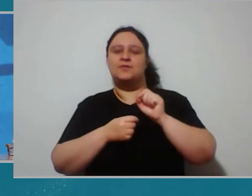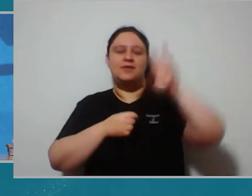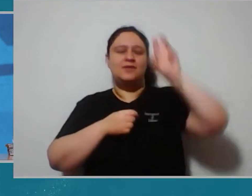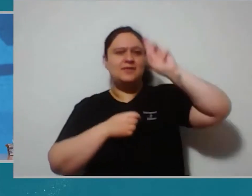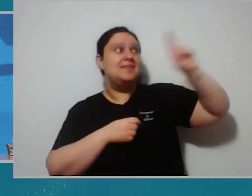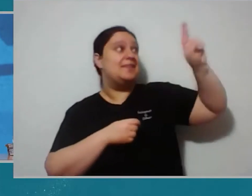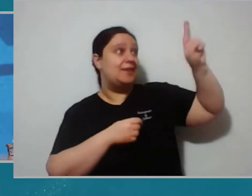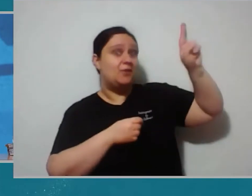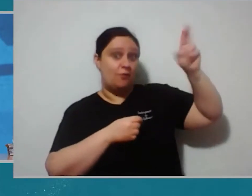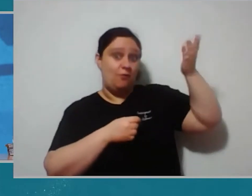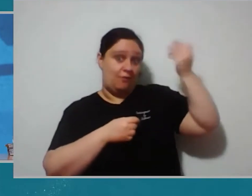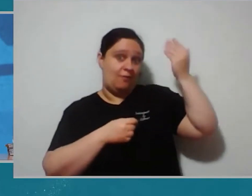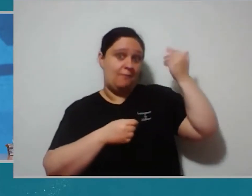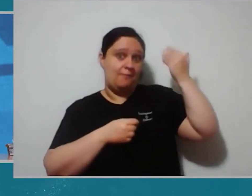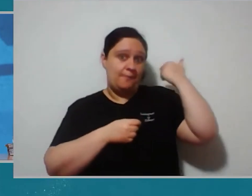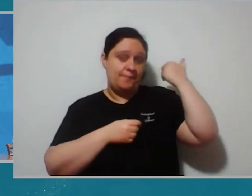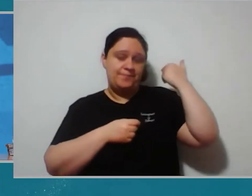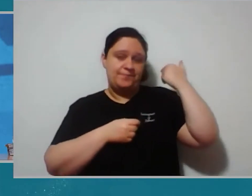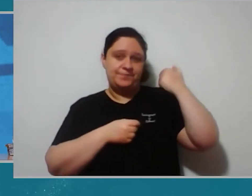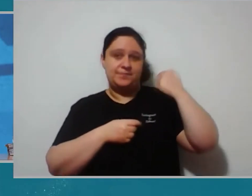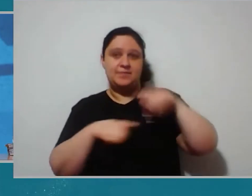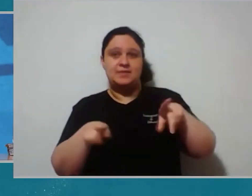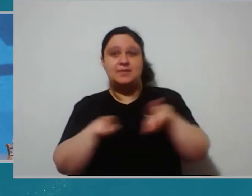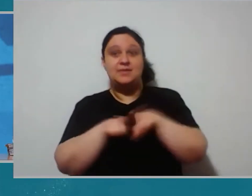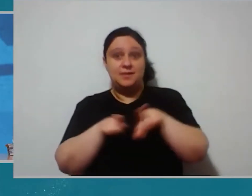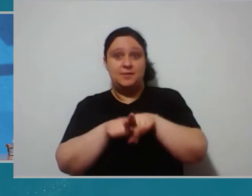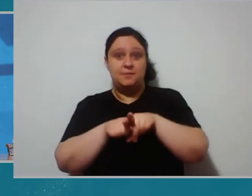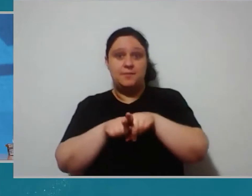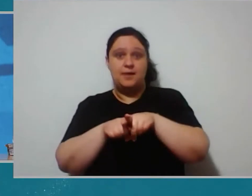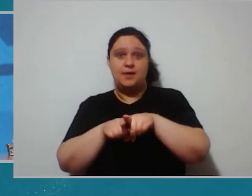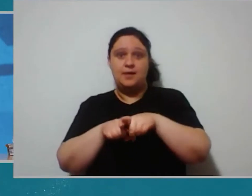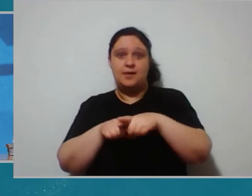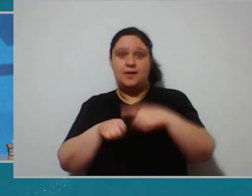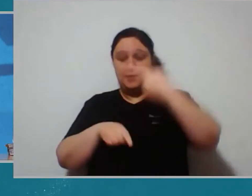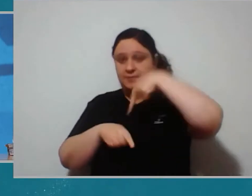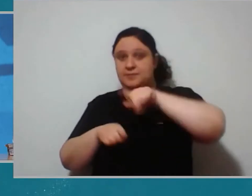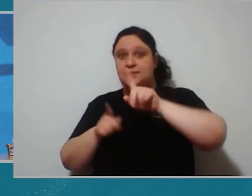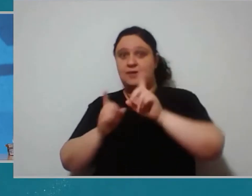época, também enviava os discípulos para pregar o Evangelho.